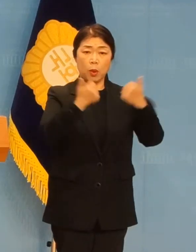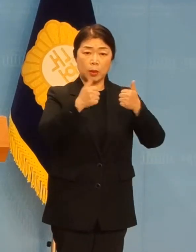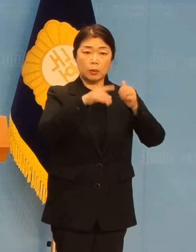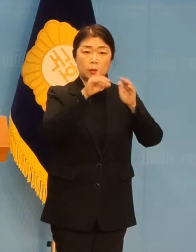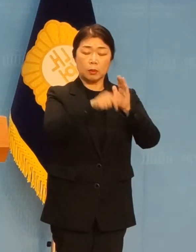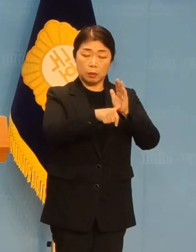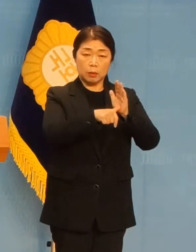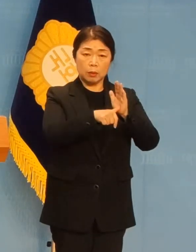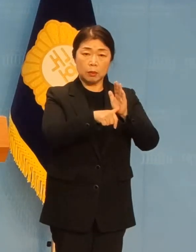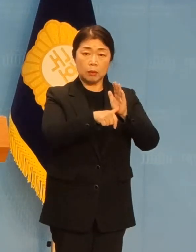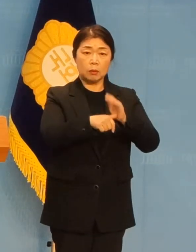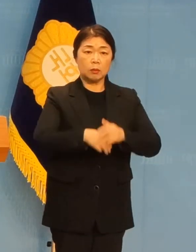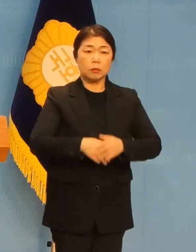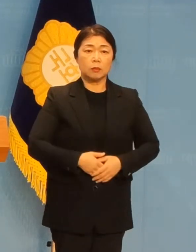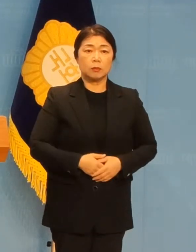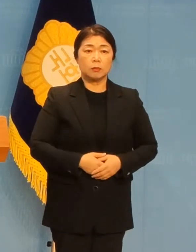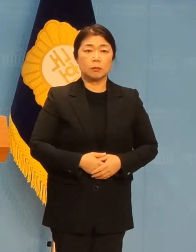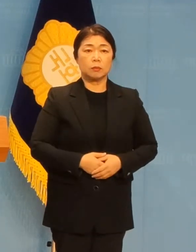본회의에서였습니다.